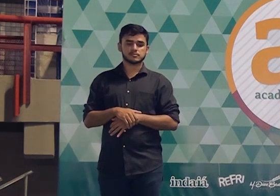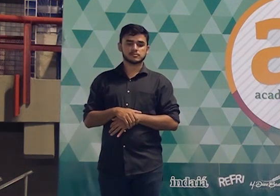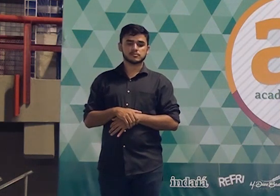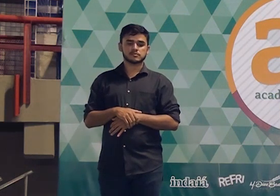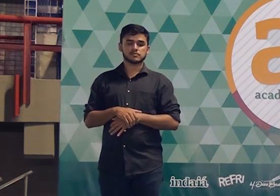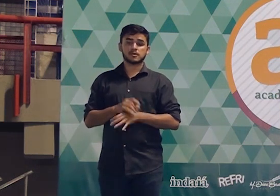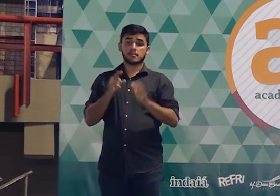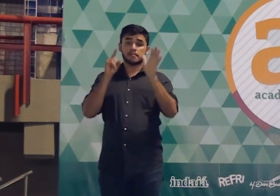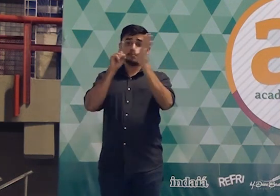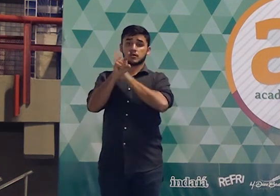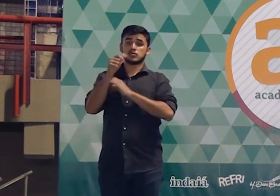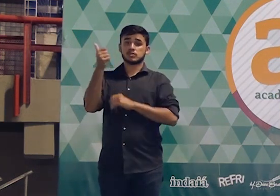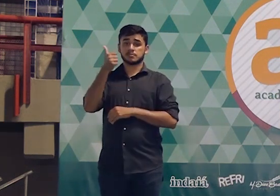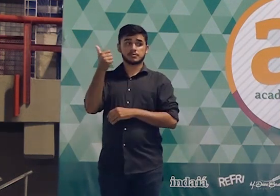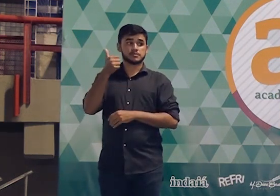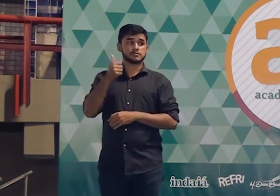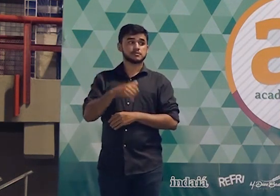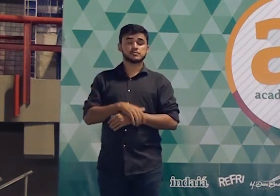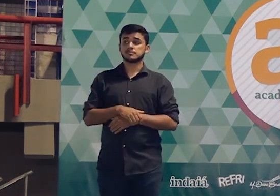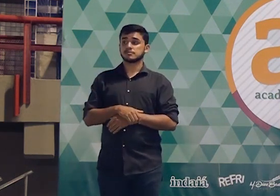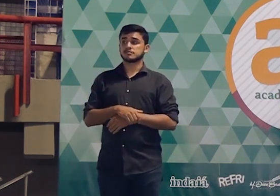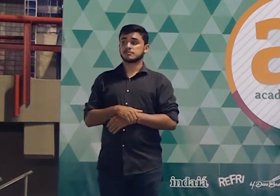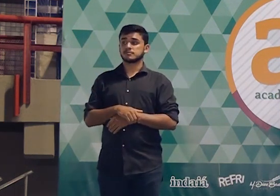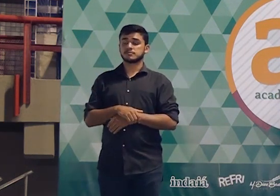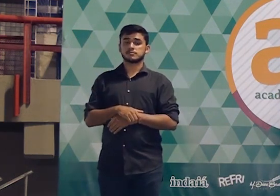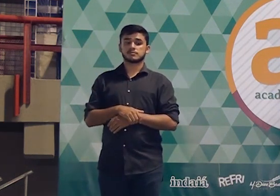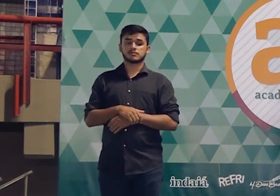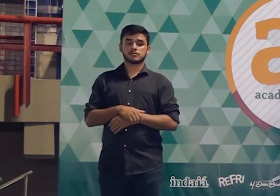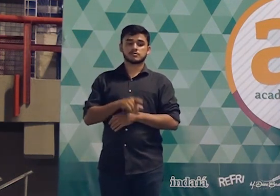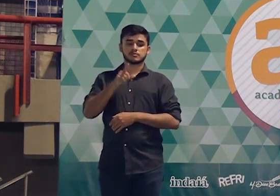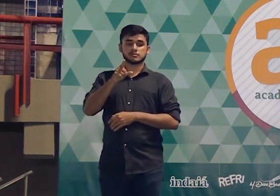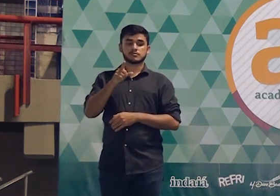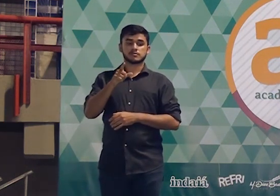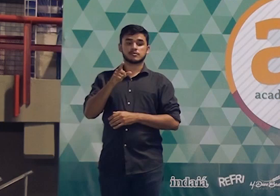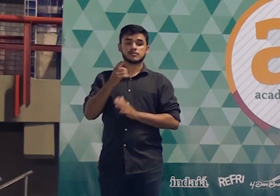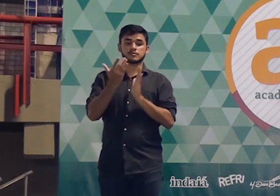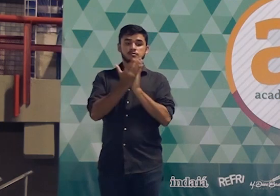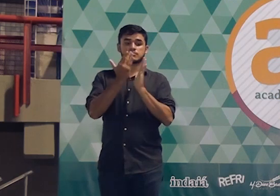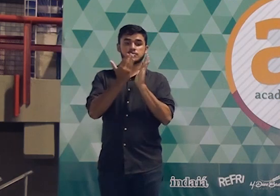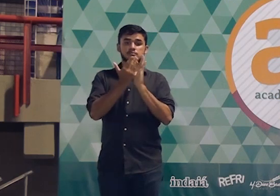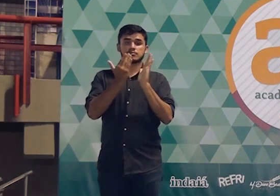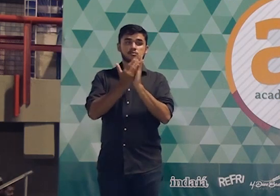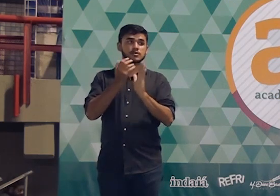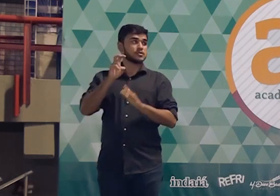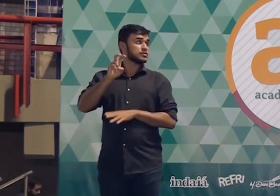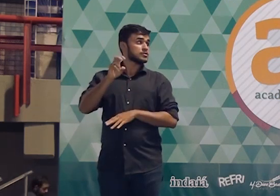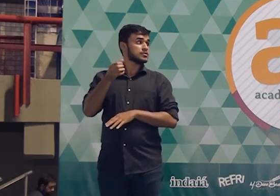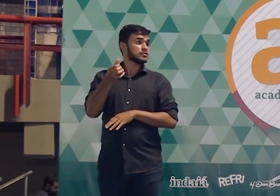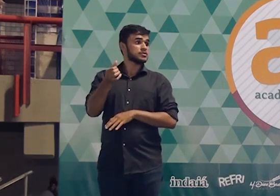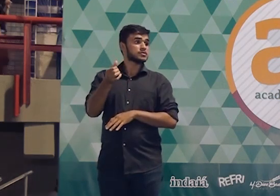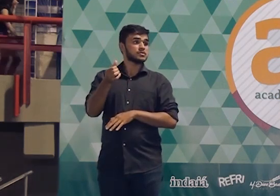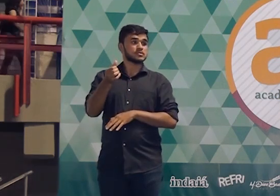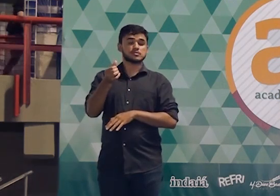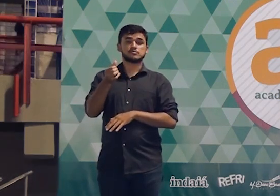Primeira questão. Está aí na página 56 do material de vocês.